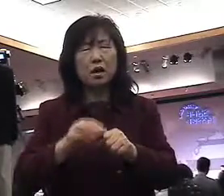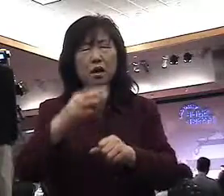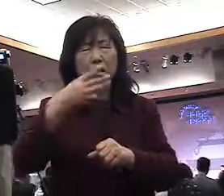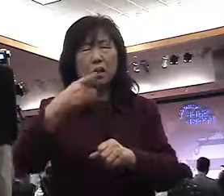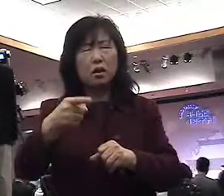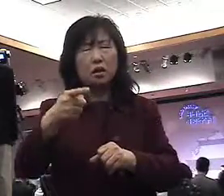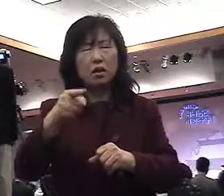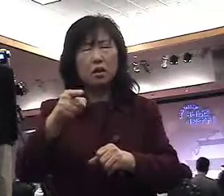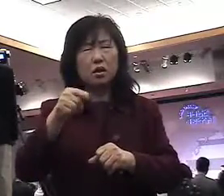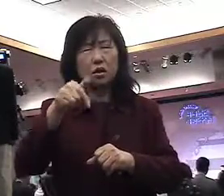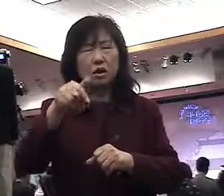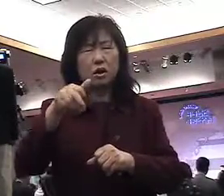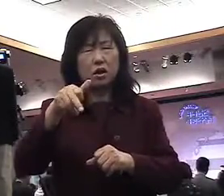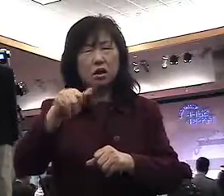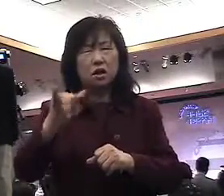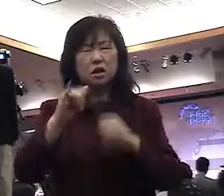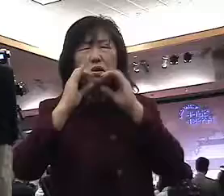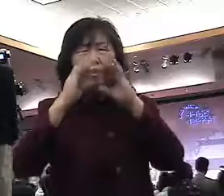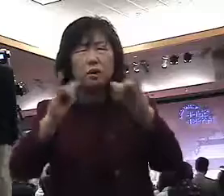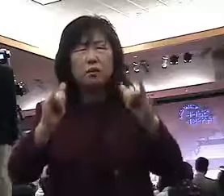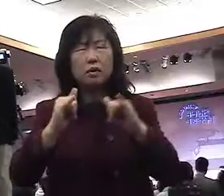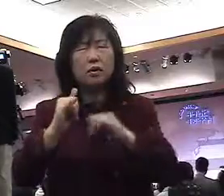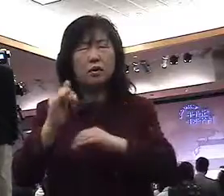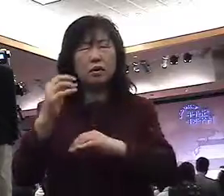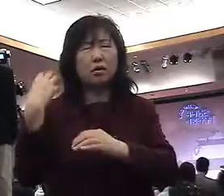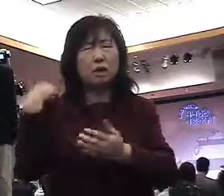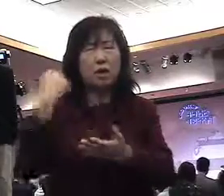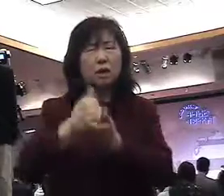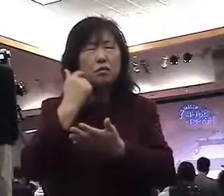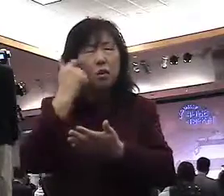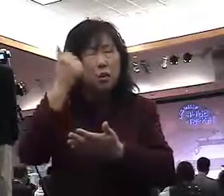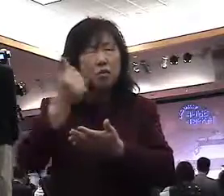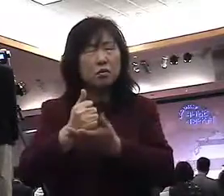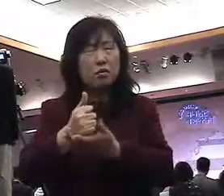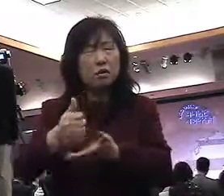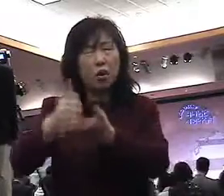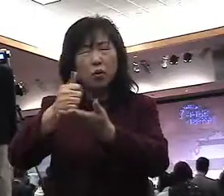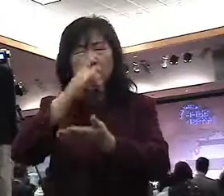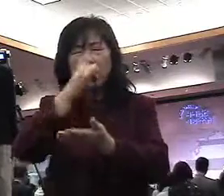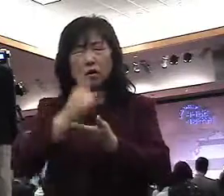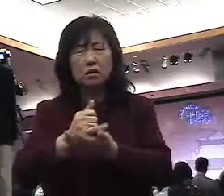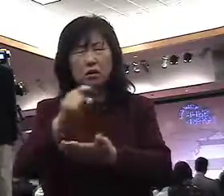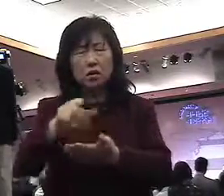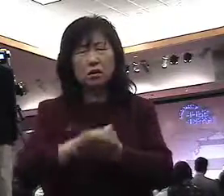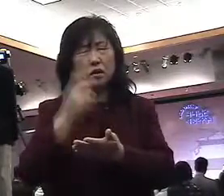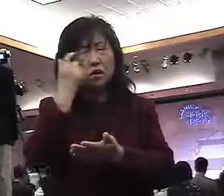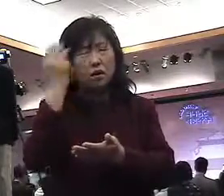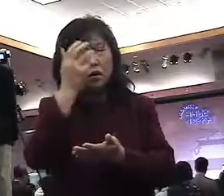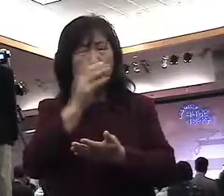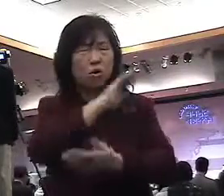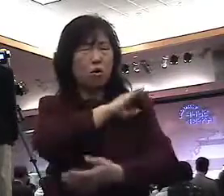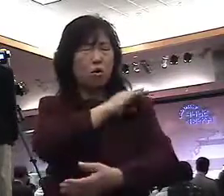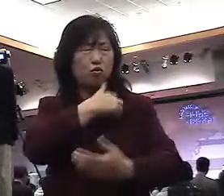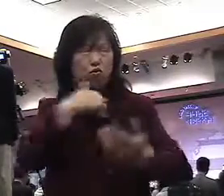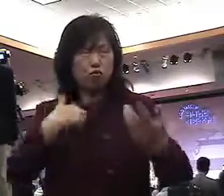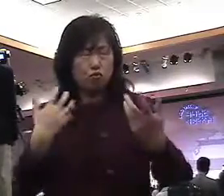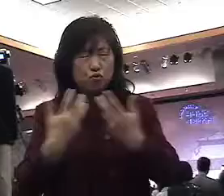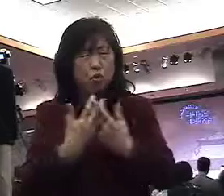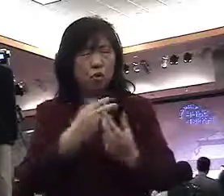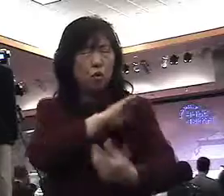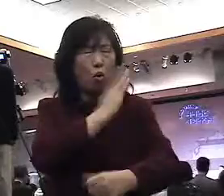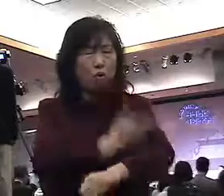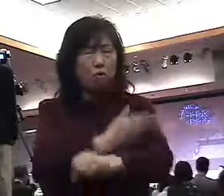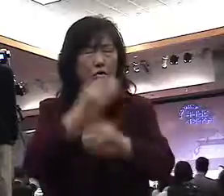터키에서 선교사들을 말씀으로 섬기고 계실 담임 목사님께 성령 충만과 권능을 주셔서 그